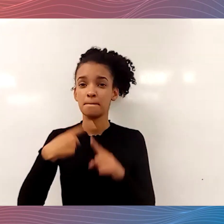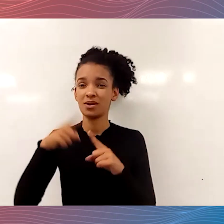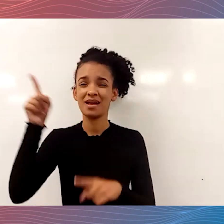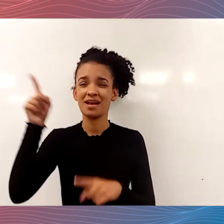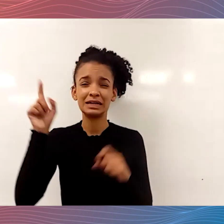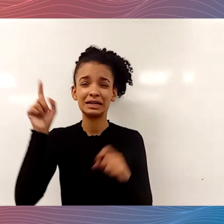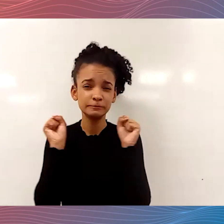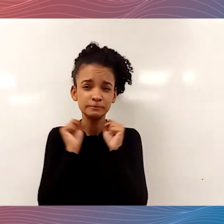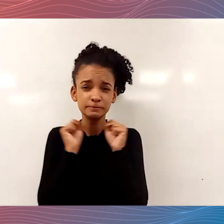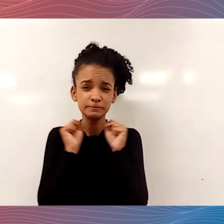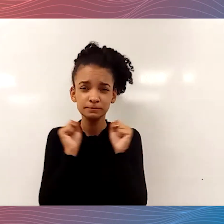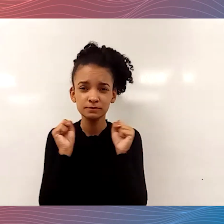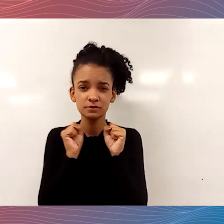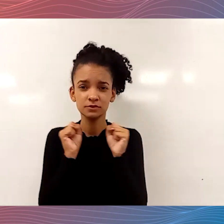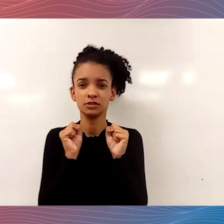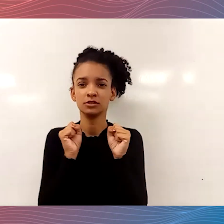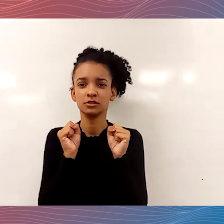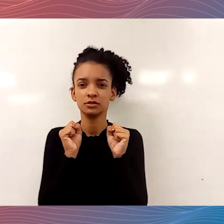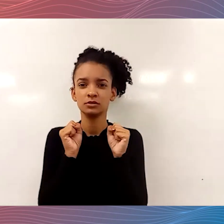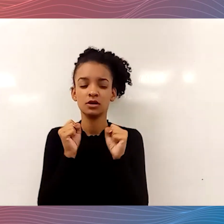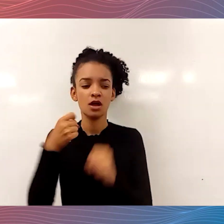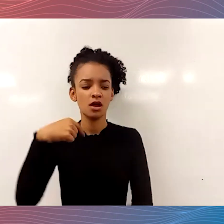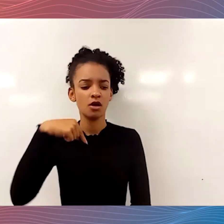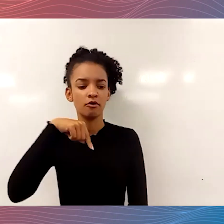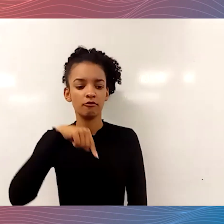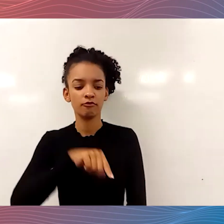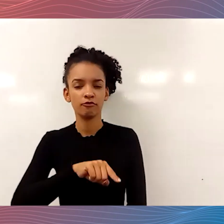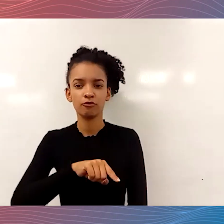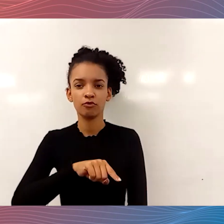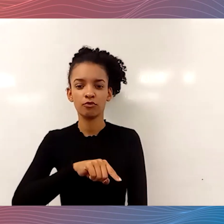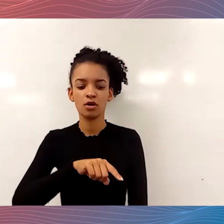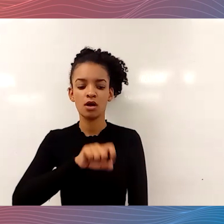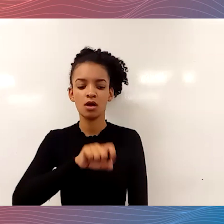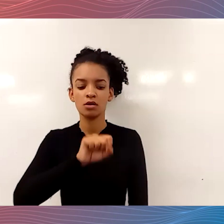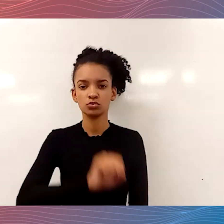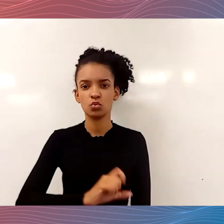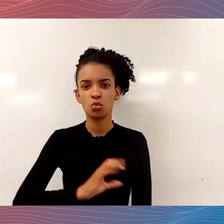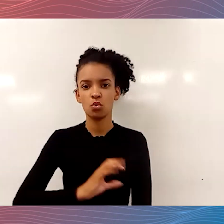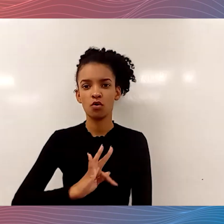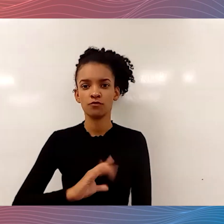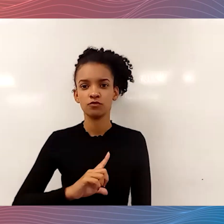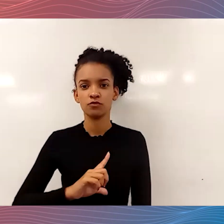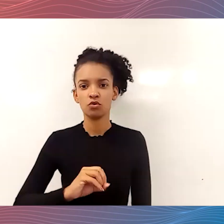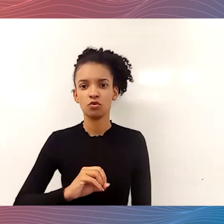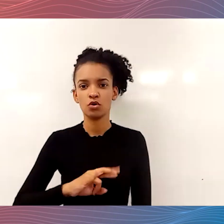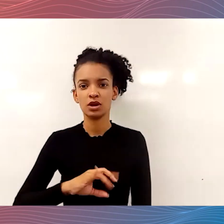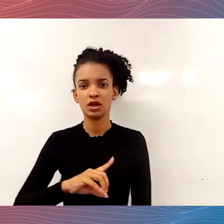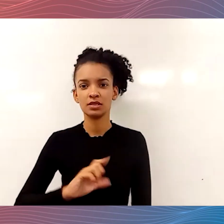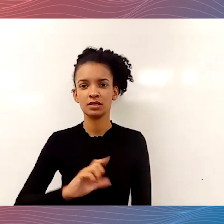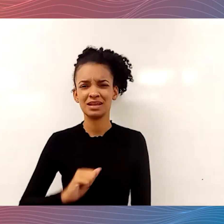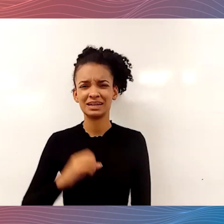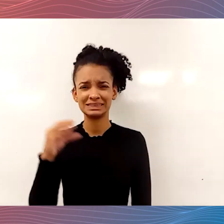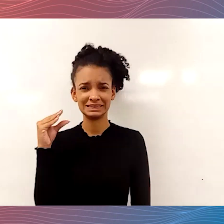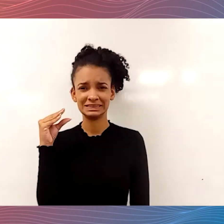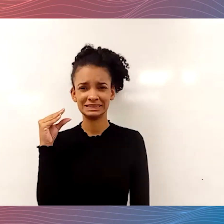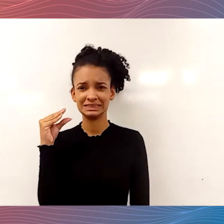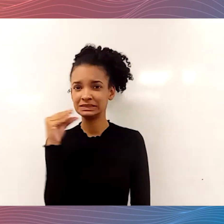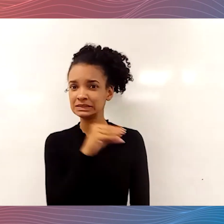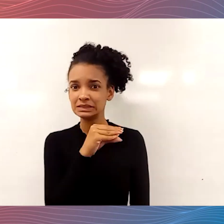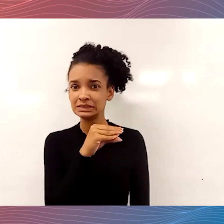para Flórida, quente, e ar-condicionado frio americano, vocês sabem como é, né? E a minha gripe não